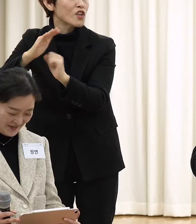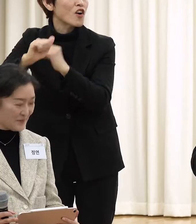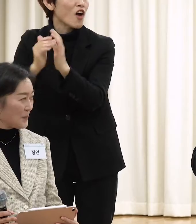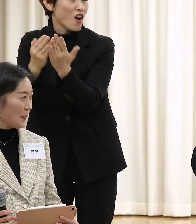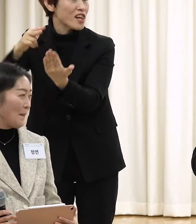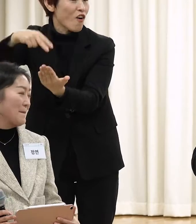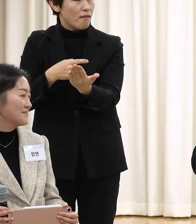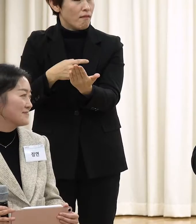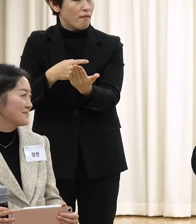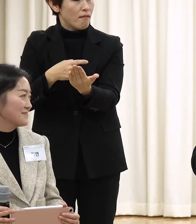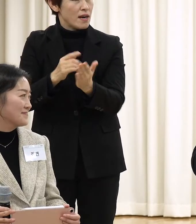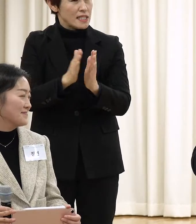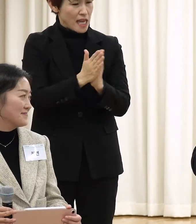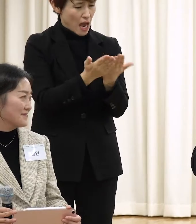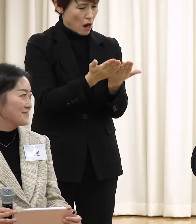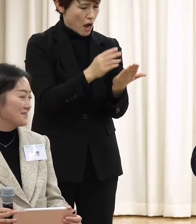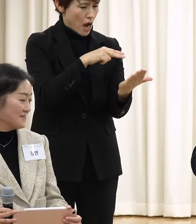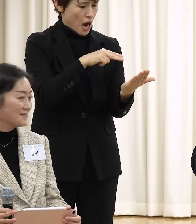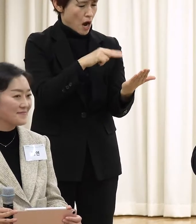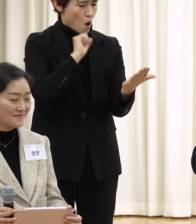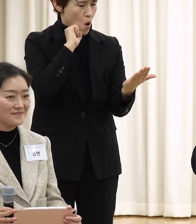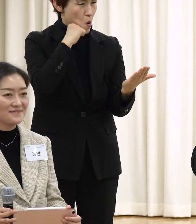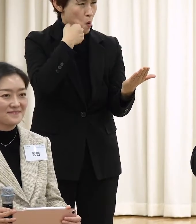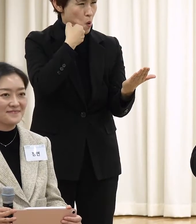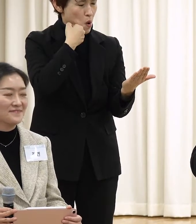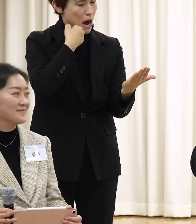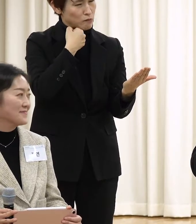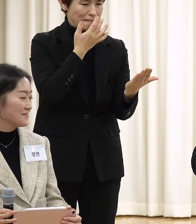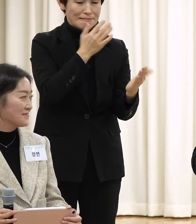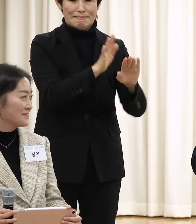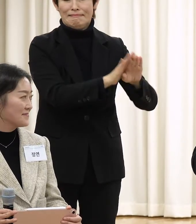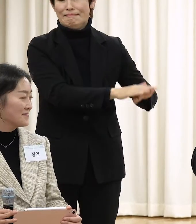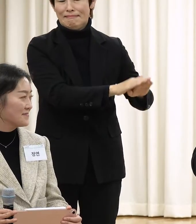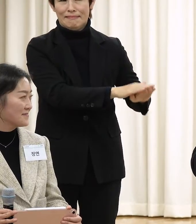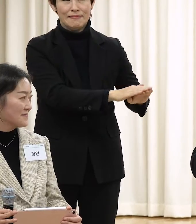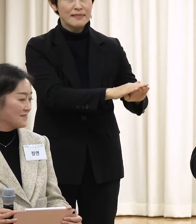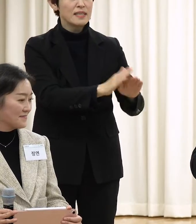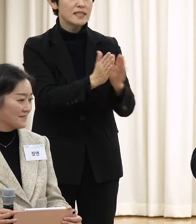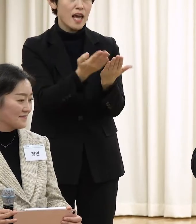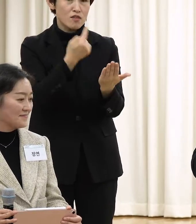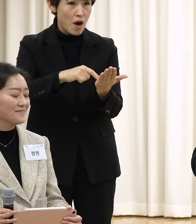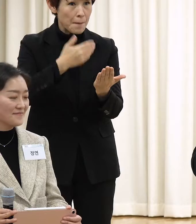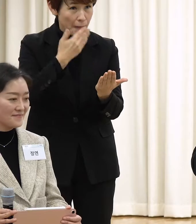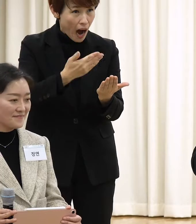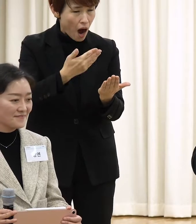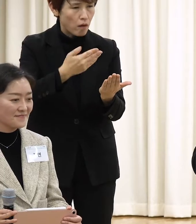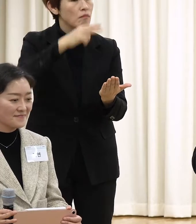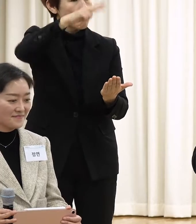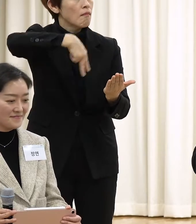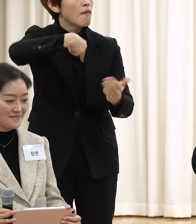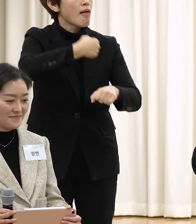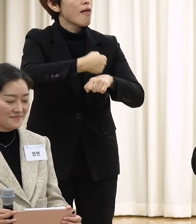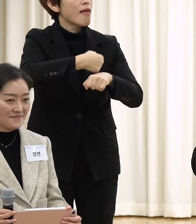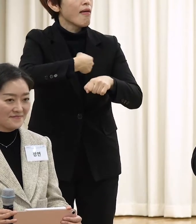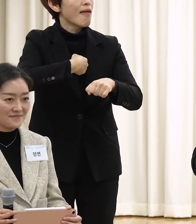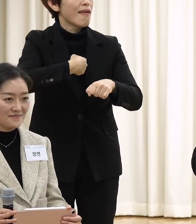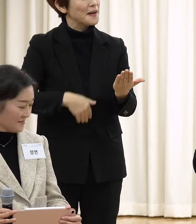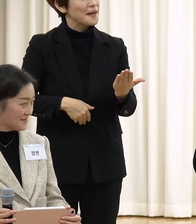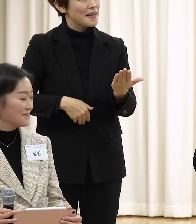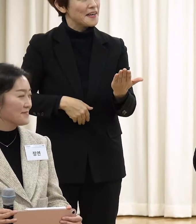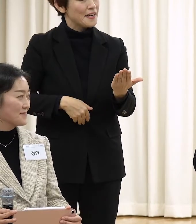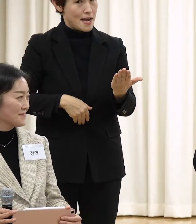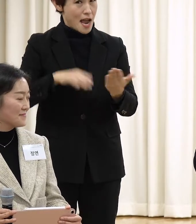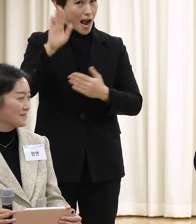근데 책이 어렵다 보니까 읽기가 어려워서 책이 좀 쉬워진다면 아마 읽을 수 있을 것 같아요.